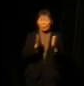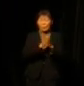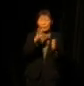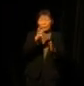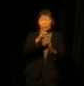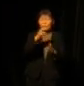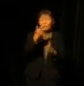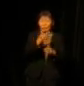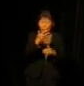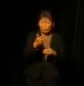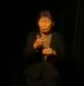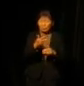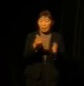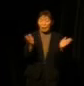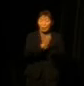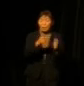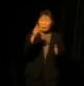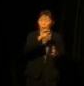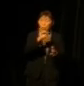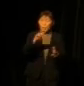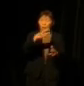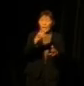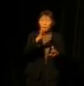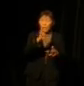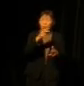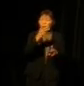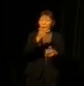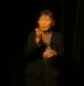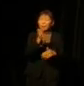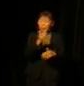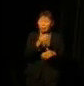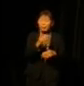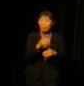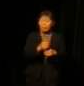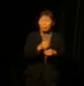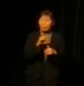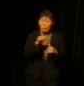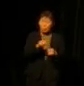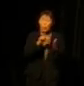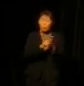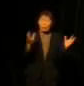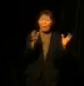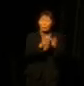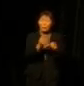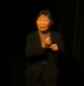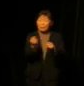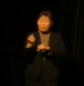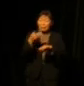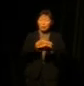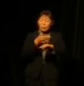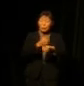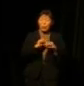方まで1250名くらいで、とにかく4月中にね、あの、避難訓練をしようということで、し